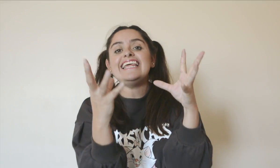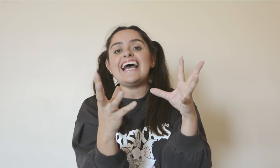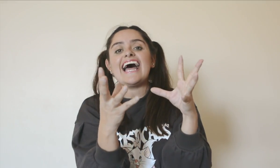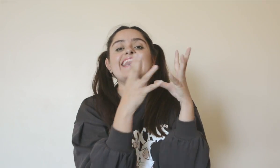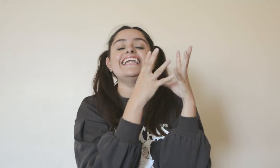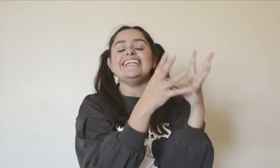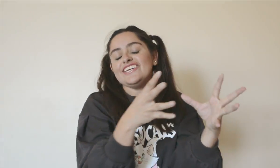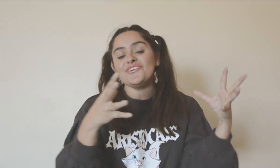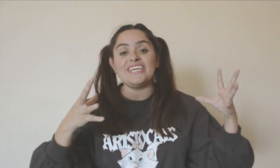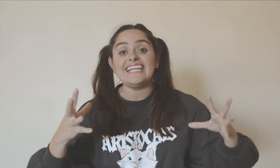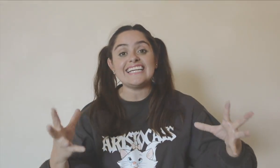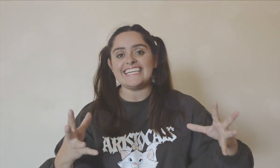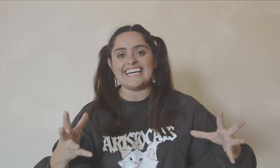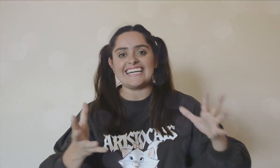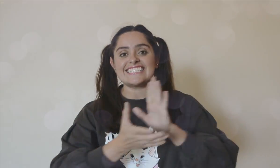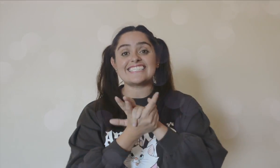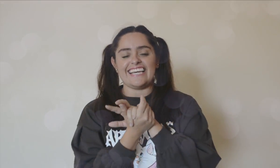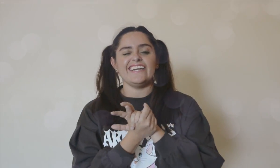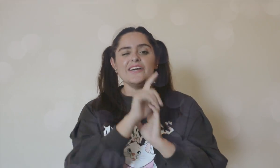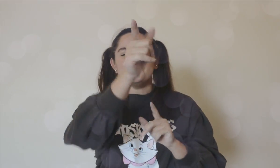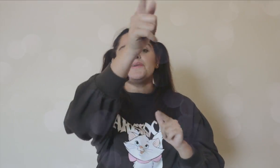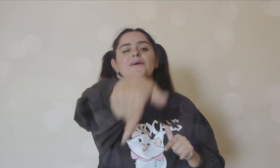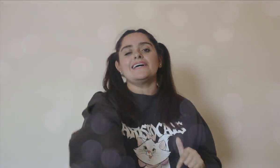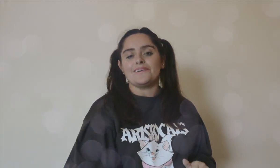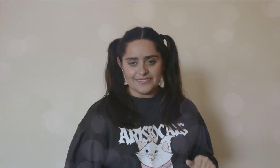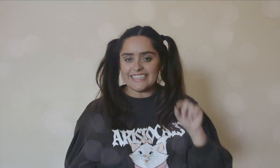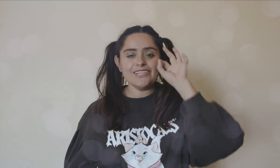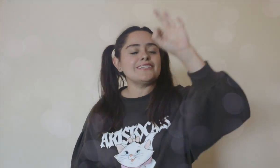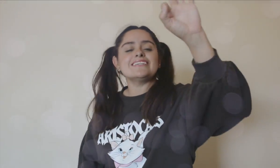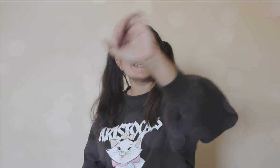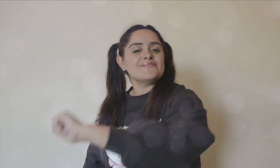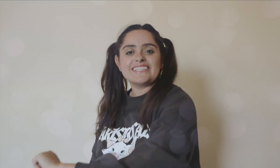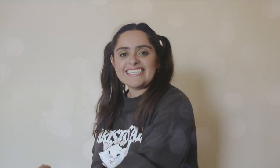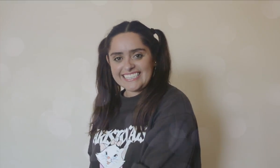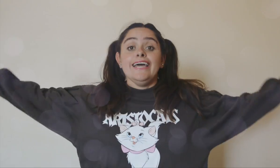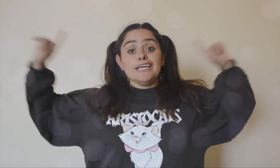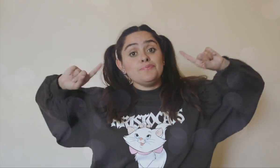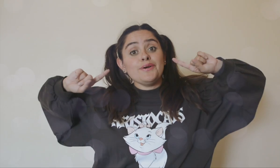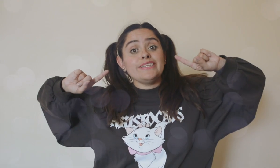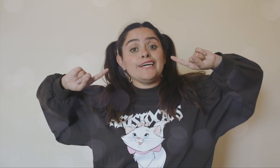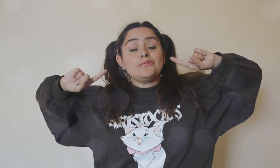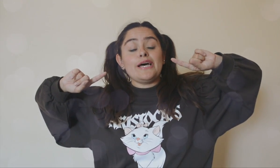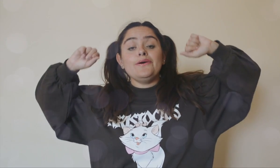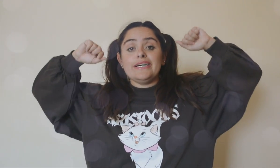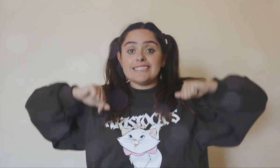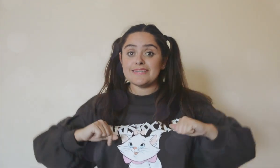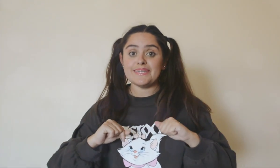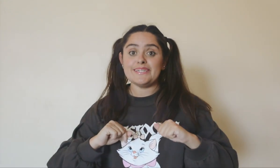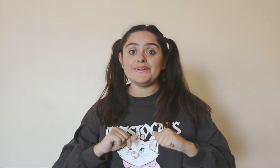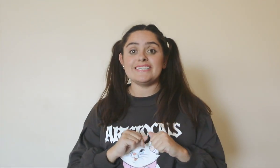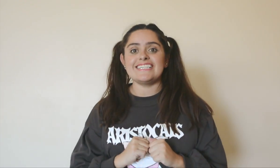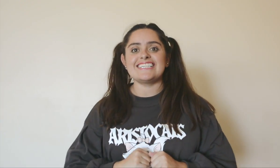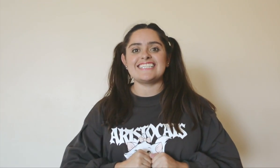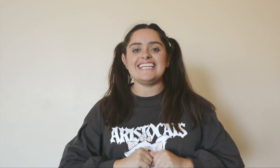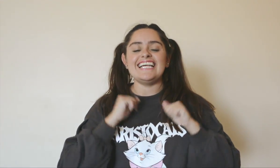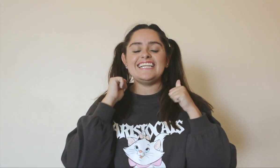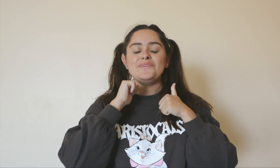Día del Niño y de la Niña. Así es que prepáralo, no te vas a arrepentir. Espero que te haya gustado este video y si es así, dale un